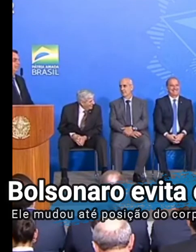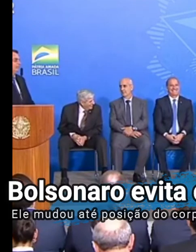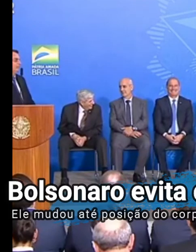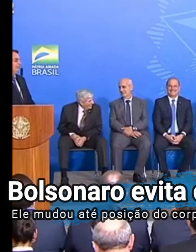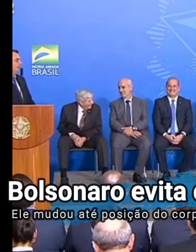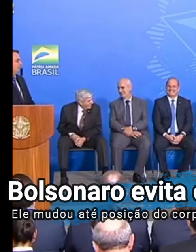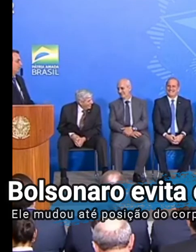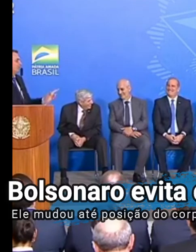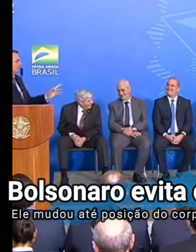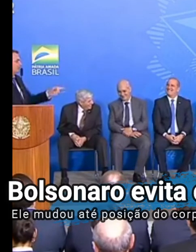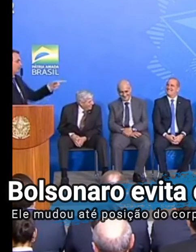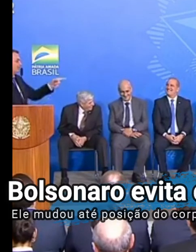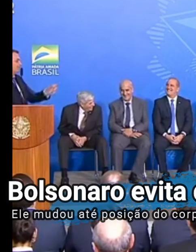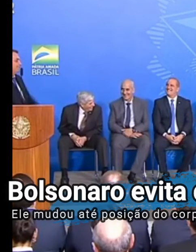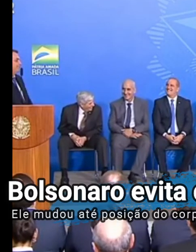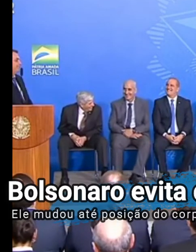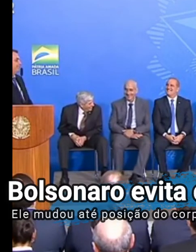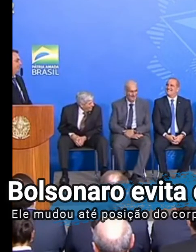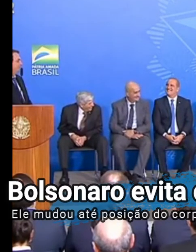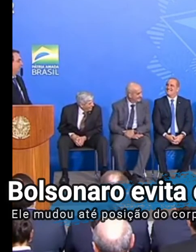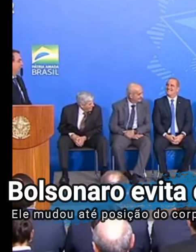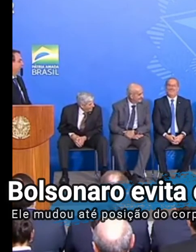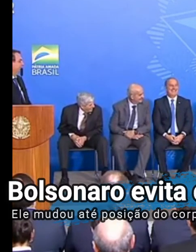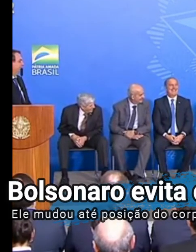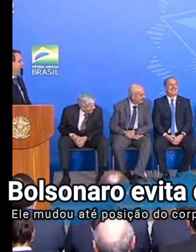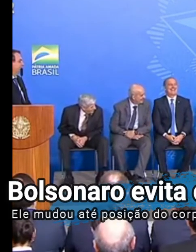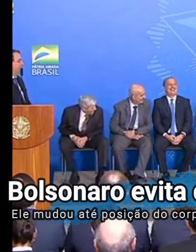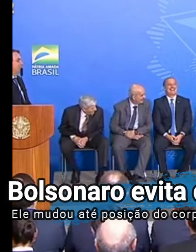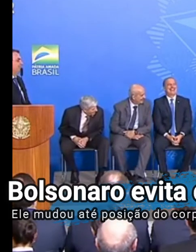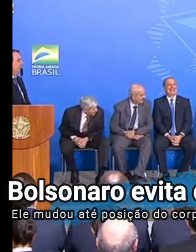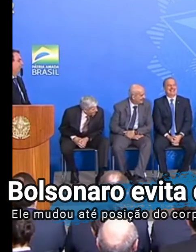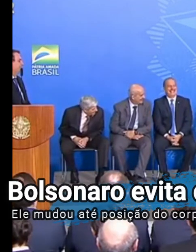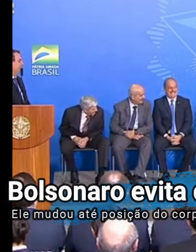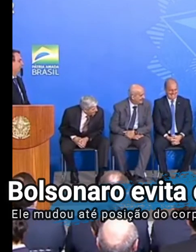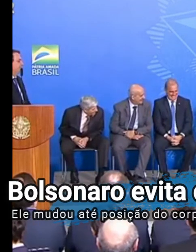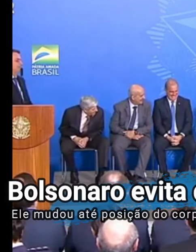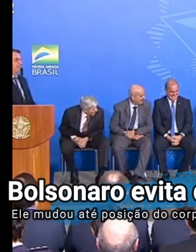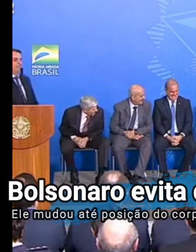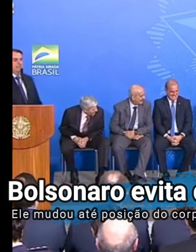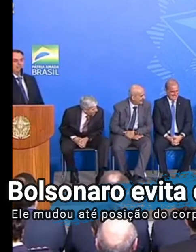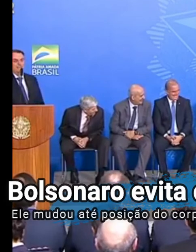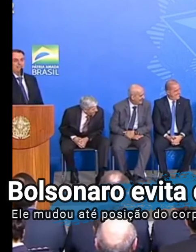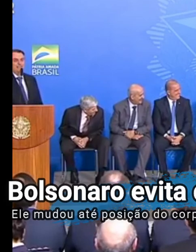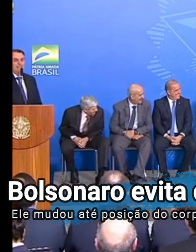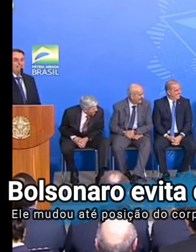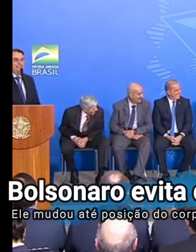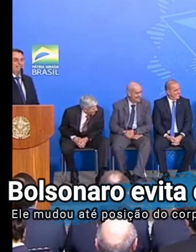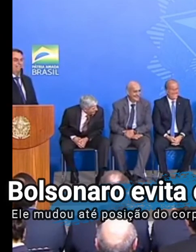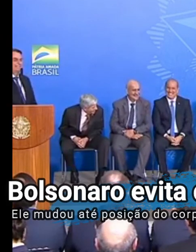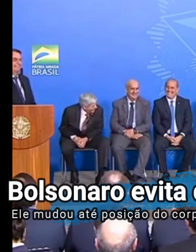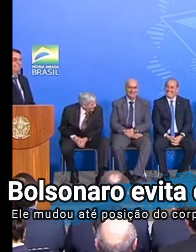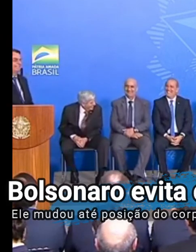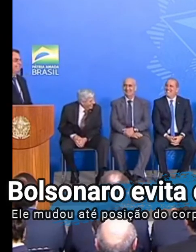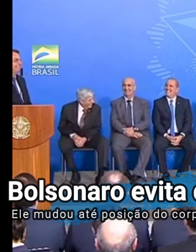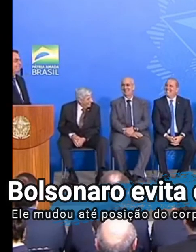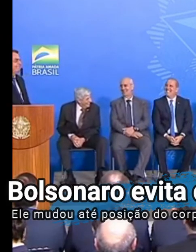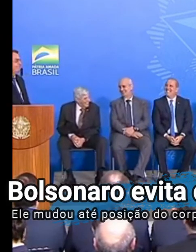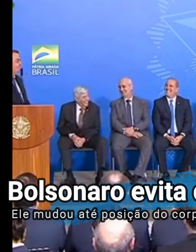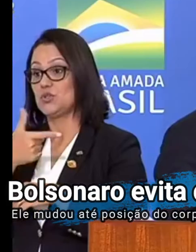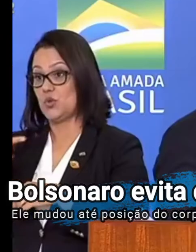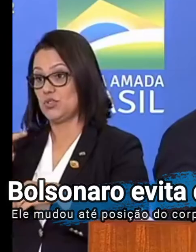o seu discurso foi de candidato ele o fez ele talvez com um talvez contigo a partir de 23